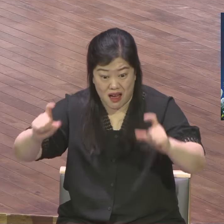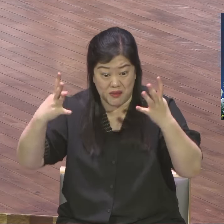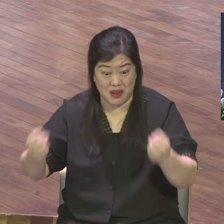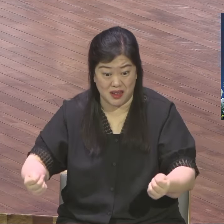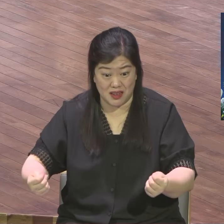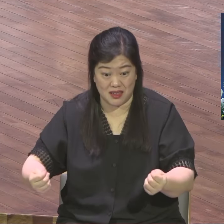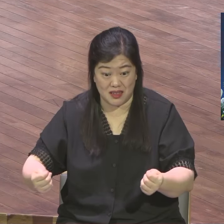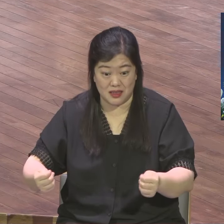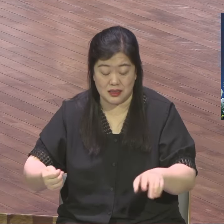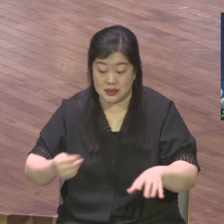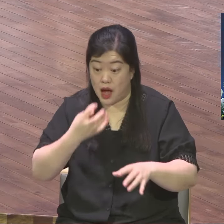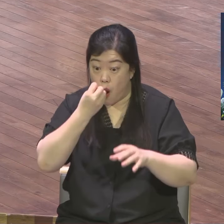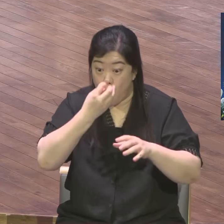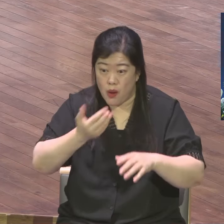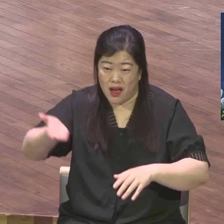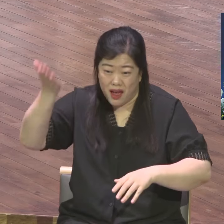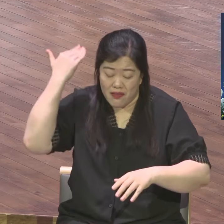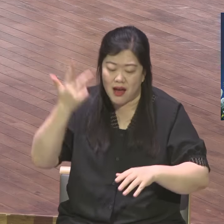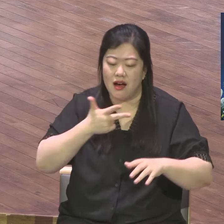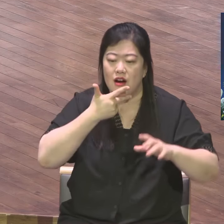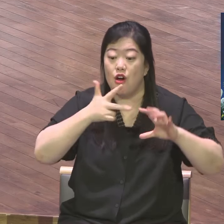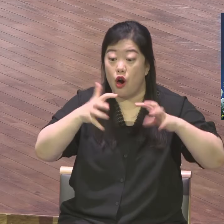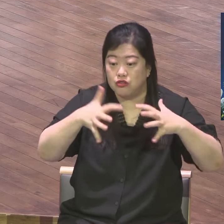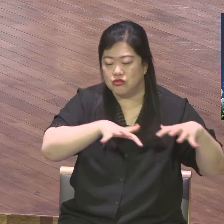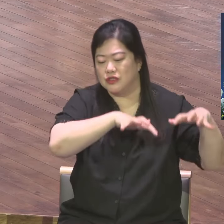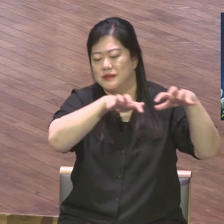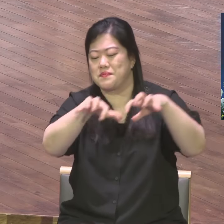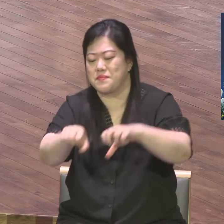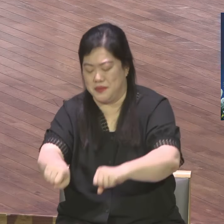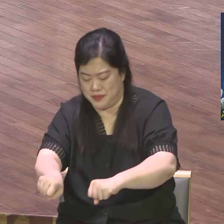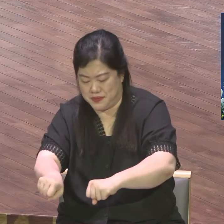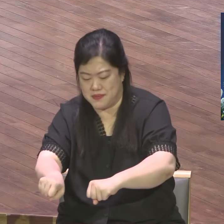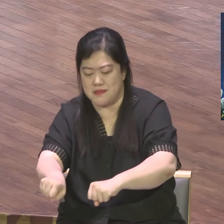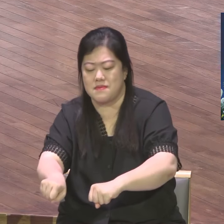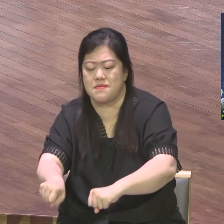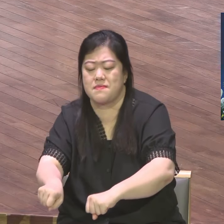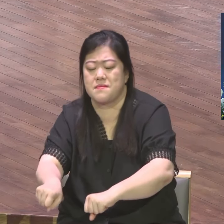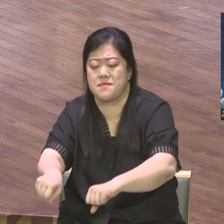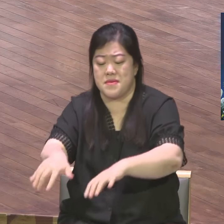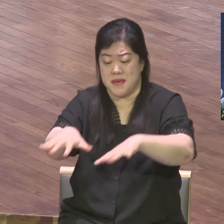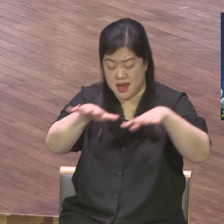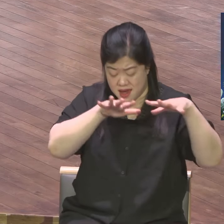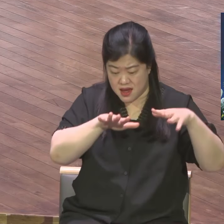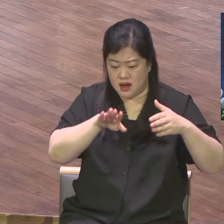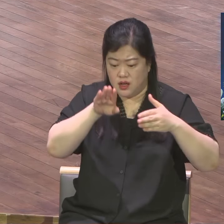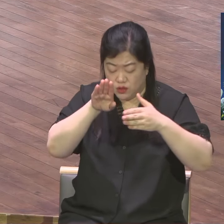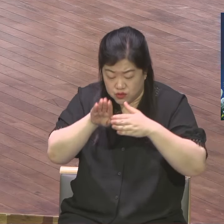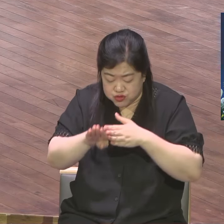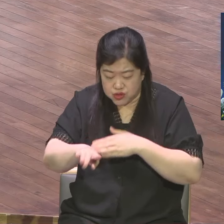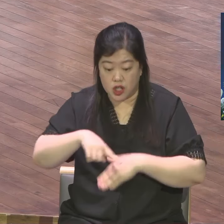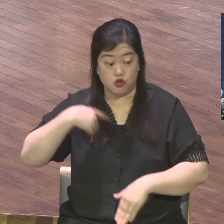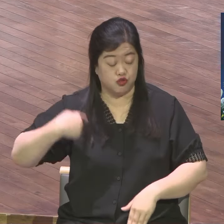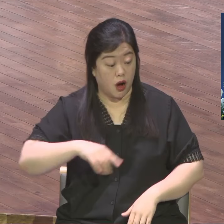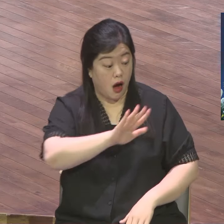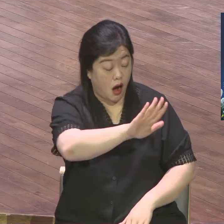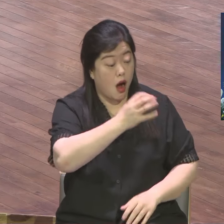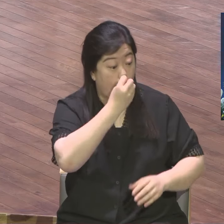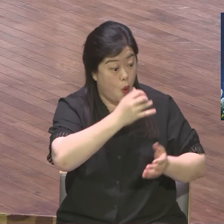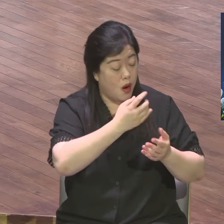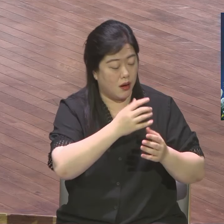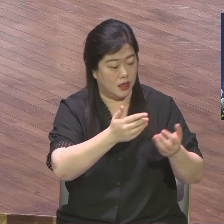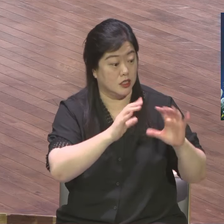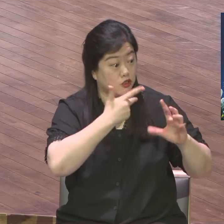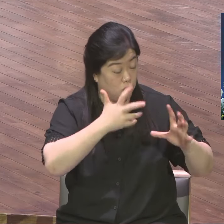변함없이 그렇게 하겠다고 약속해 놓고 바로 즉시로 그렇게 공산주의 그런